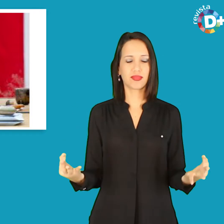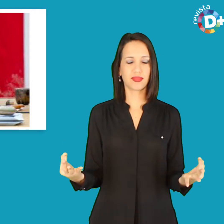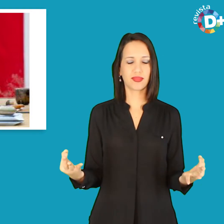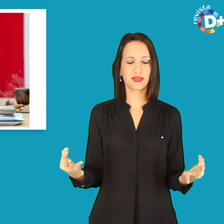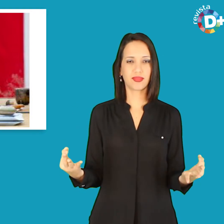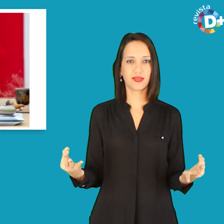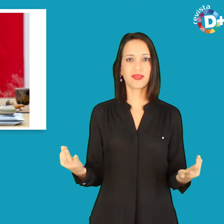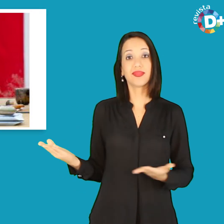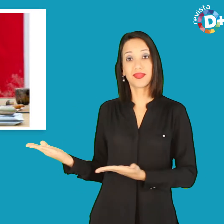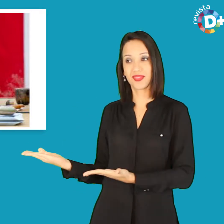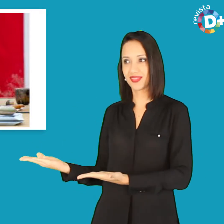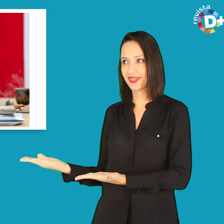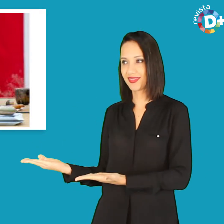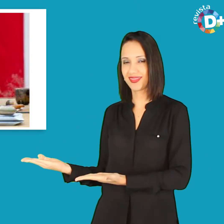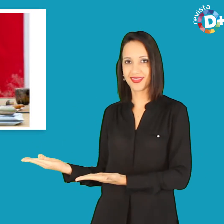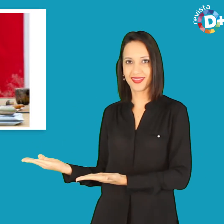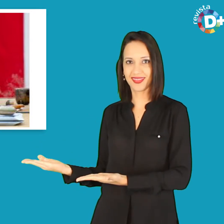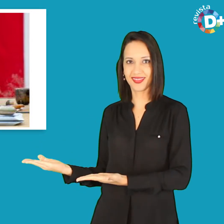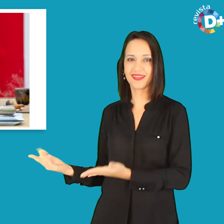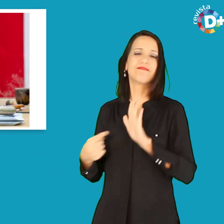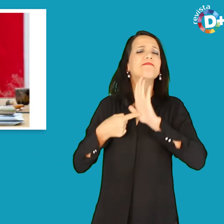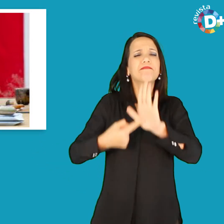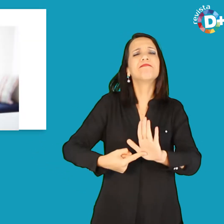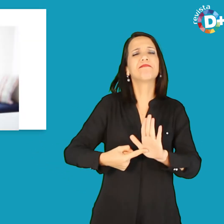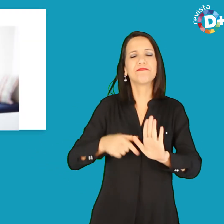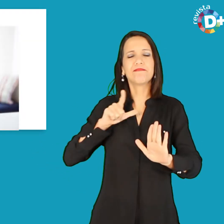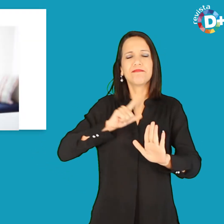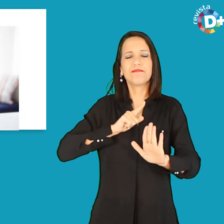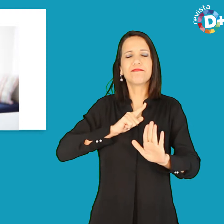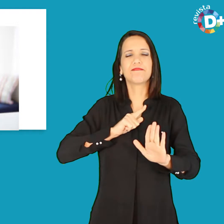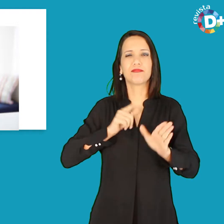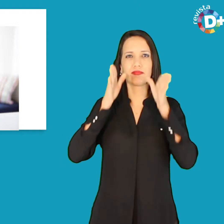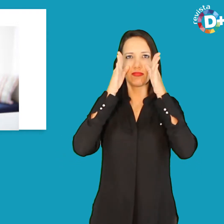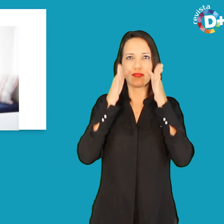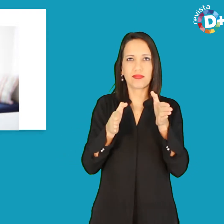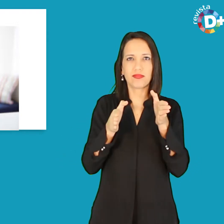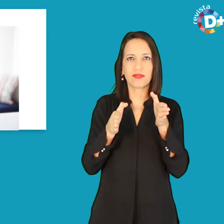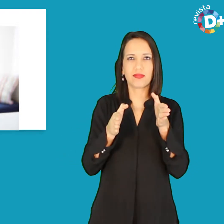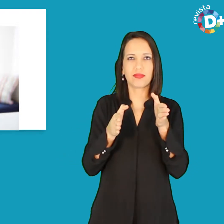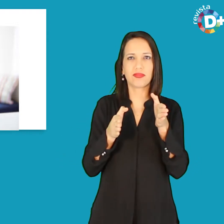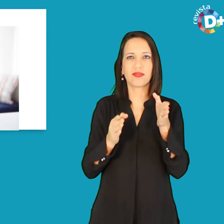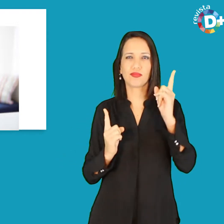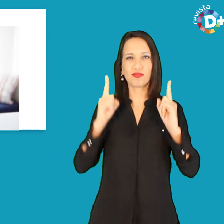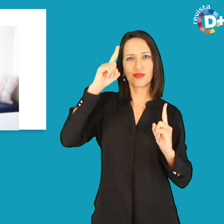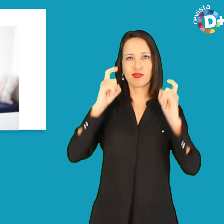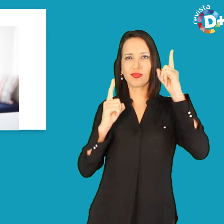taoísmo. Ela demanda muita concentração nos movimentos, gestos e posturas, como um tipo